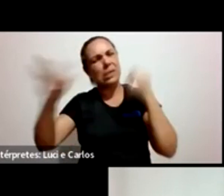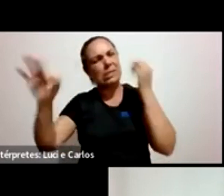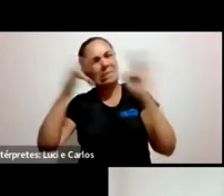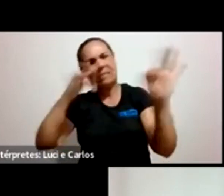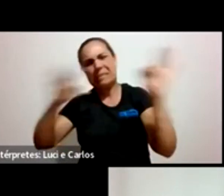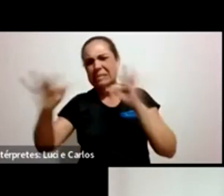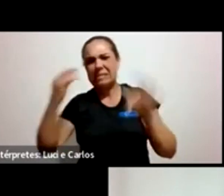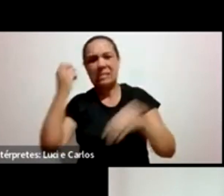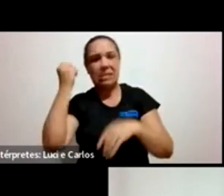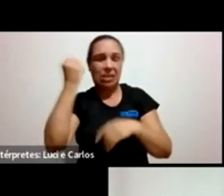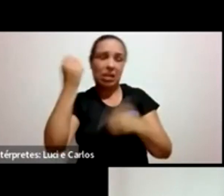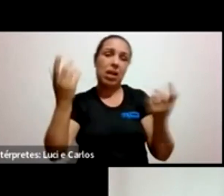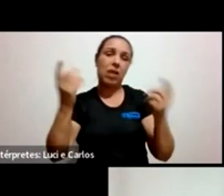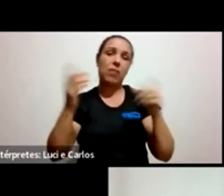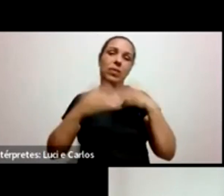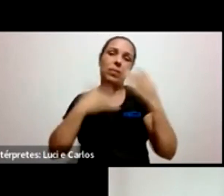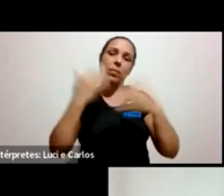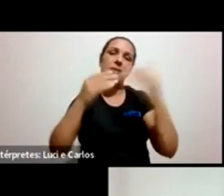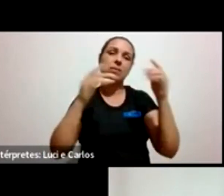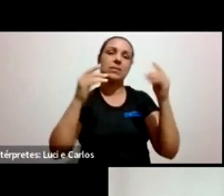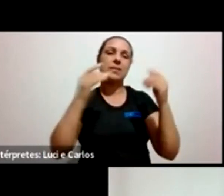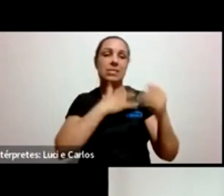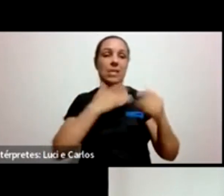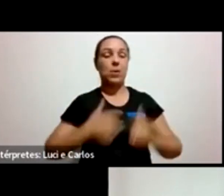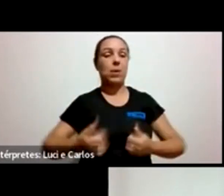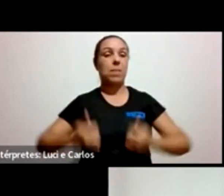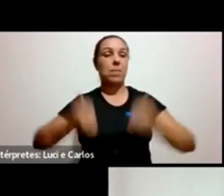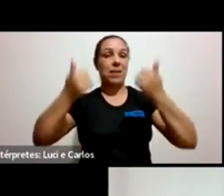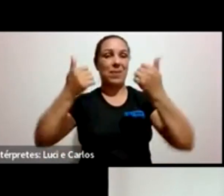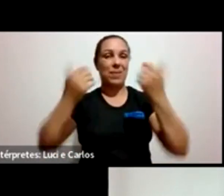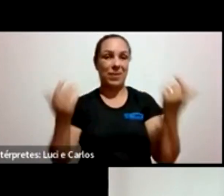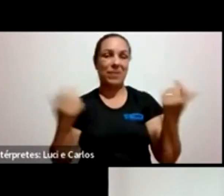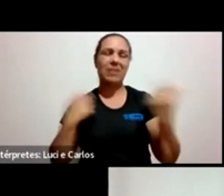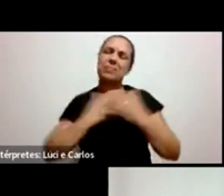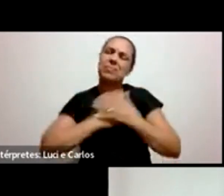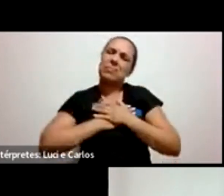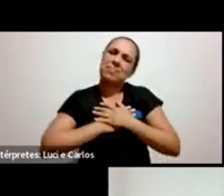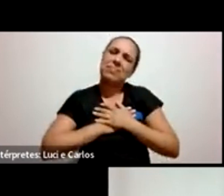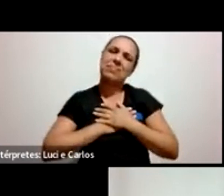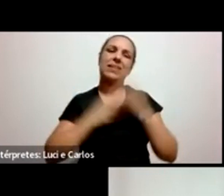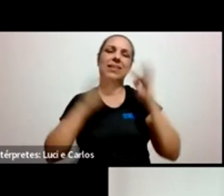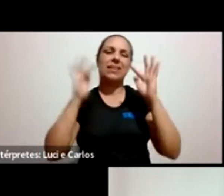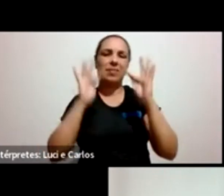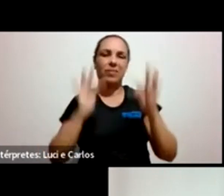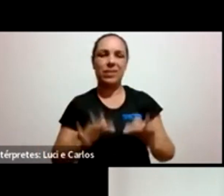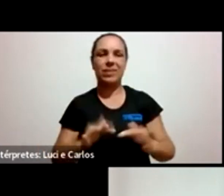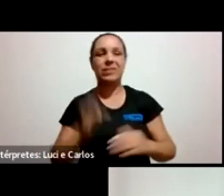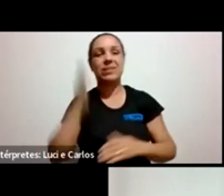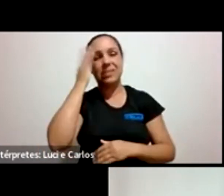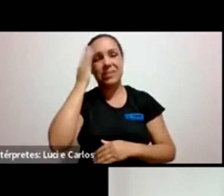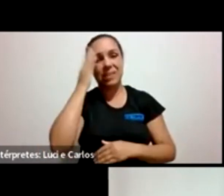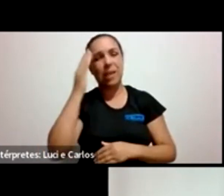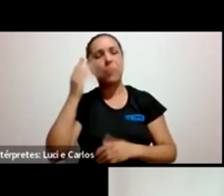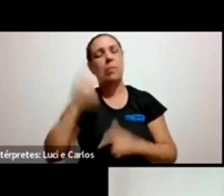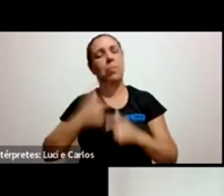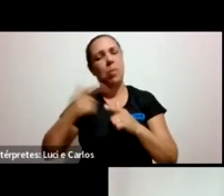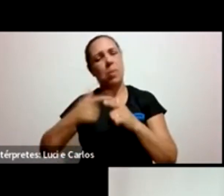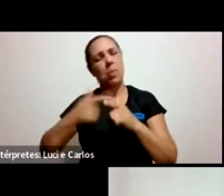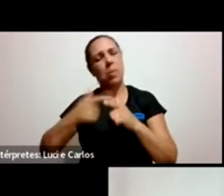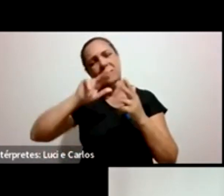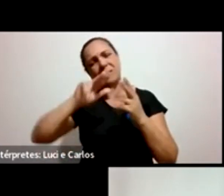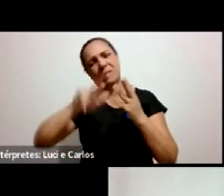qualquer um do eixo, né? E aí a pessoa perde qualidade de vida, saúde, relacionamento e tudo mais. Então,